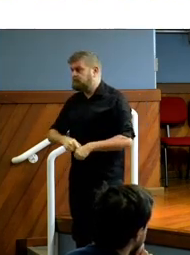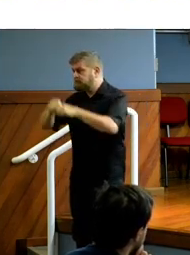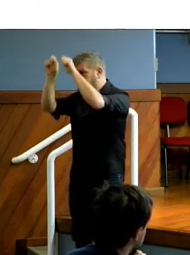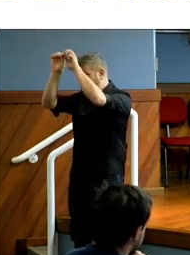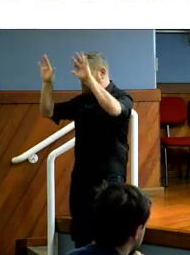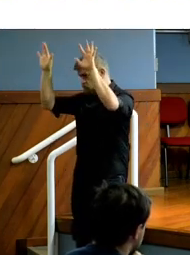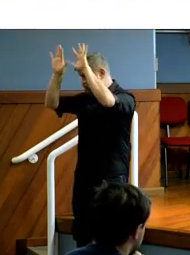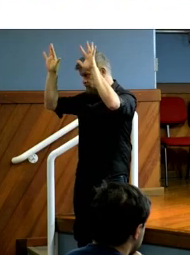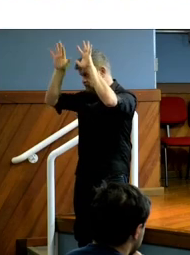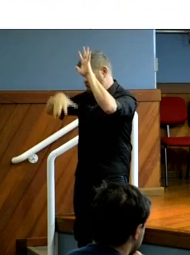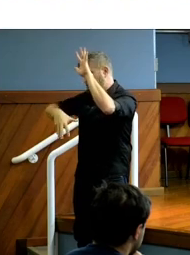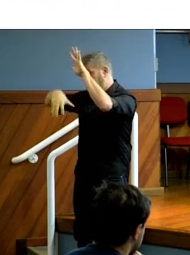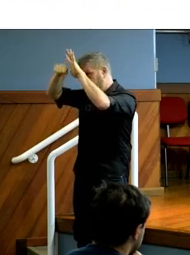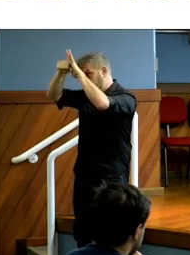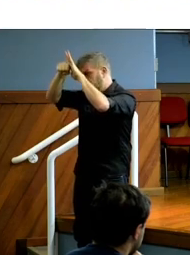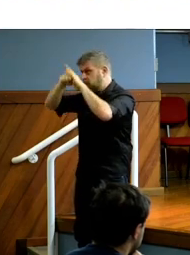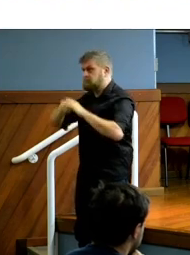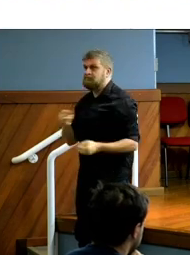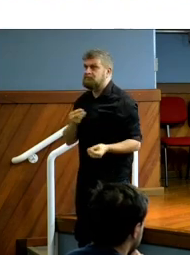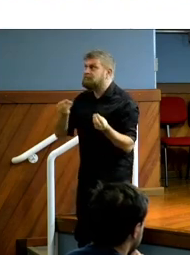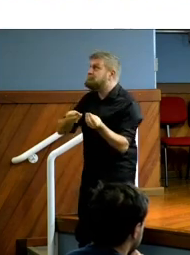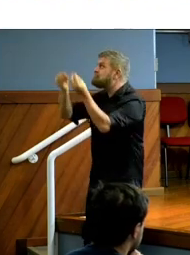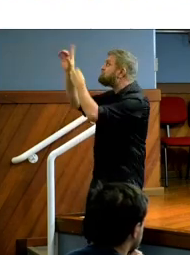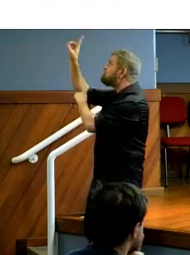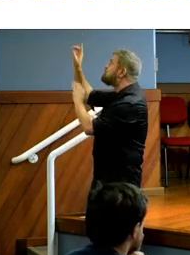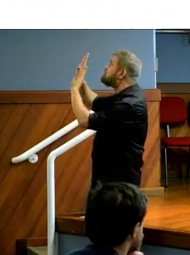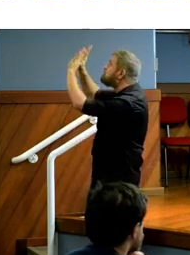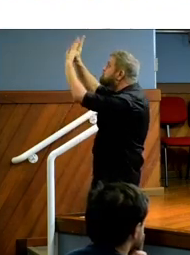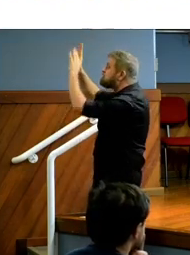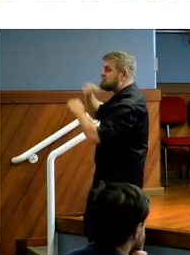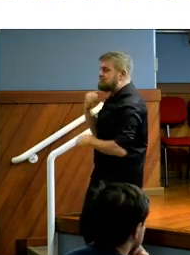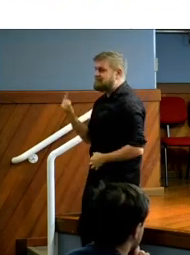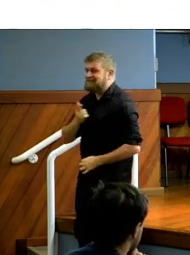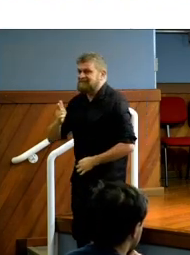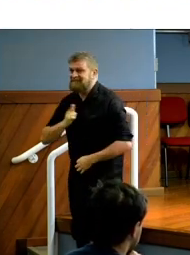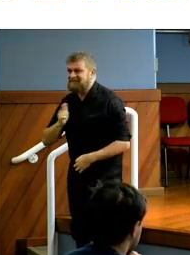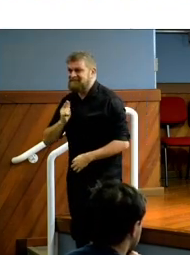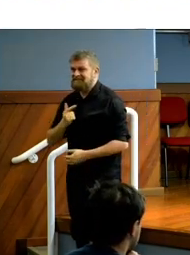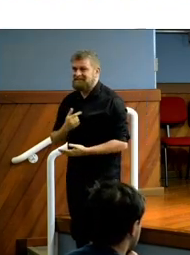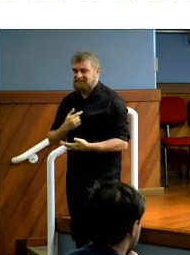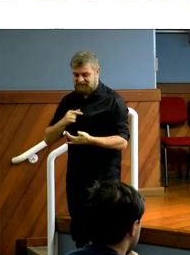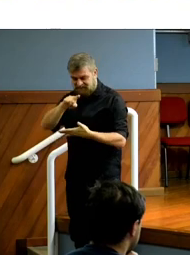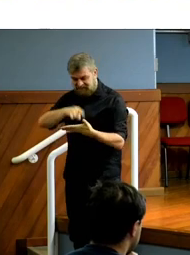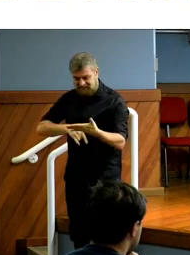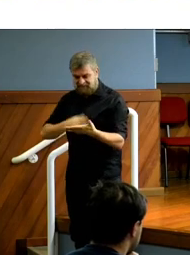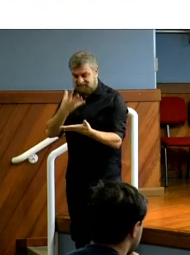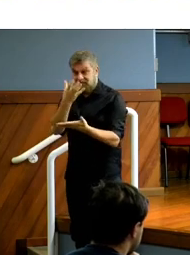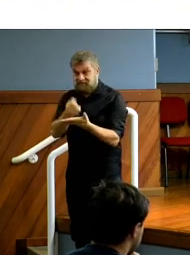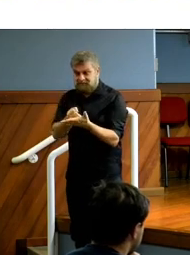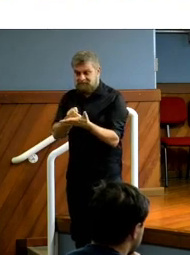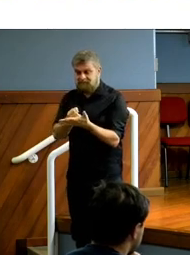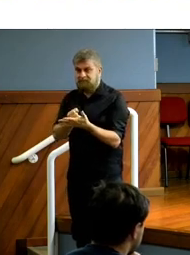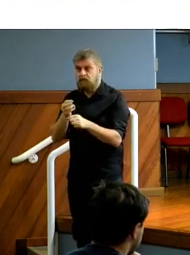guarda, entregamos para Deus, né, de fato, né, entregamos de verdade, porque assim, gente, nós temos prints de conversa de WhatsApp,